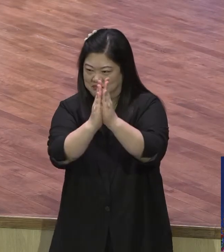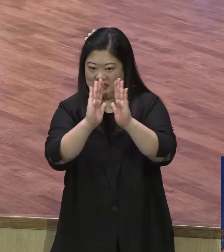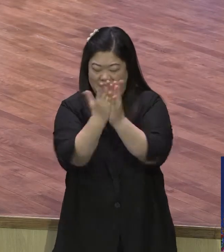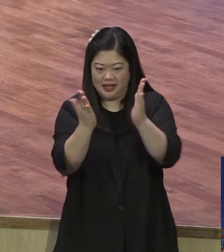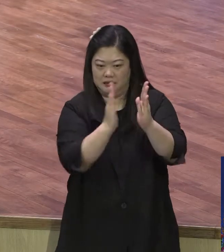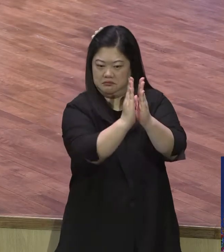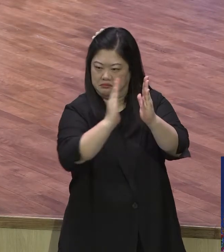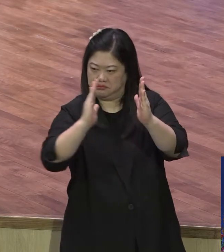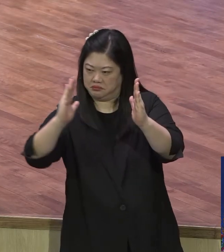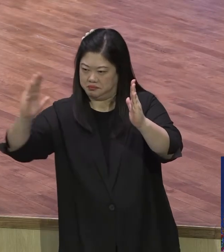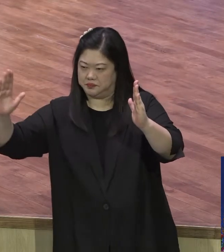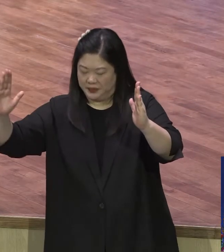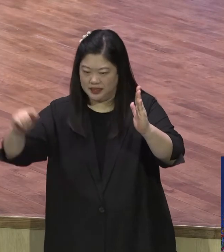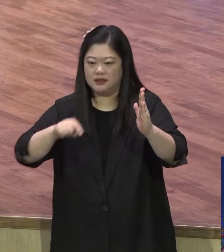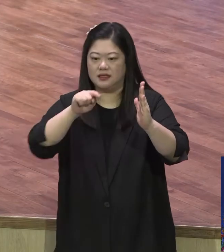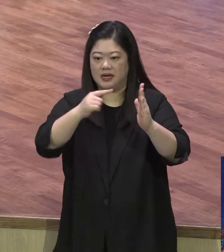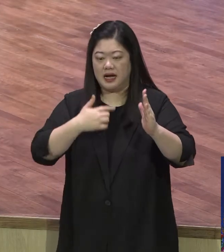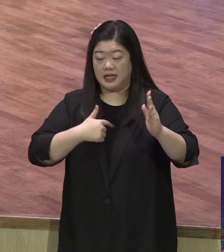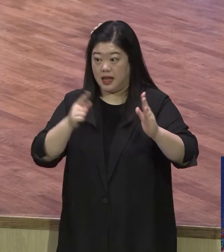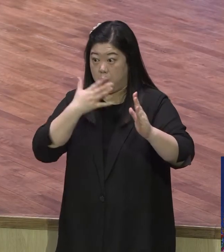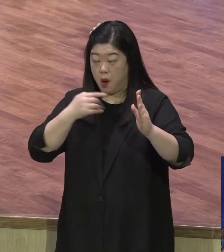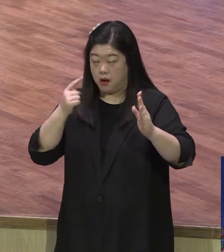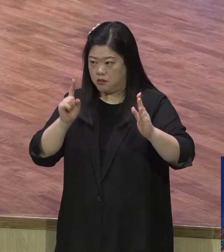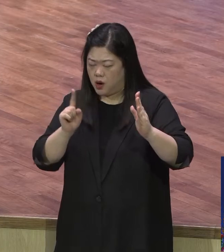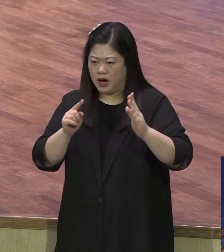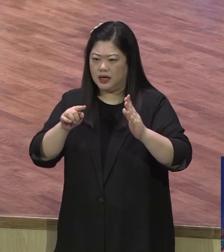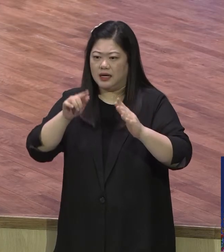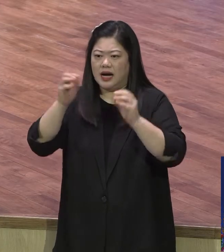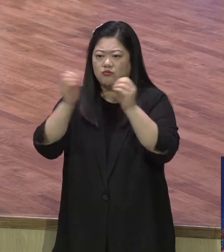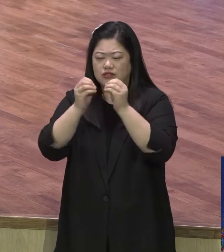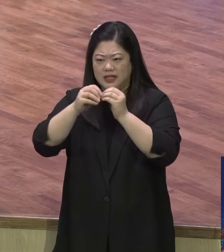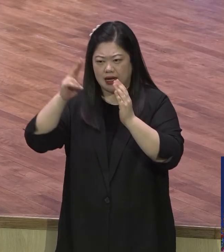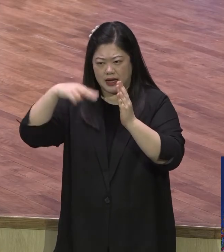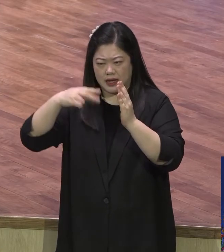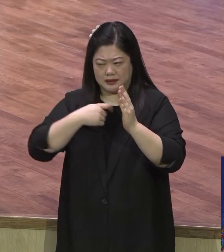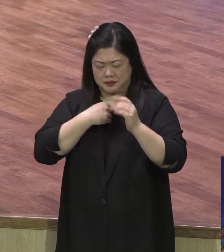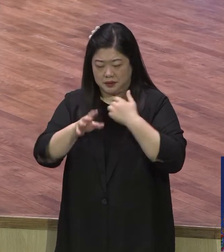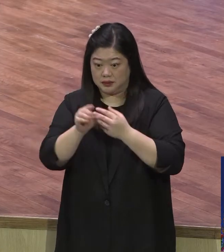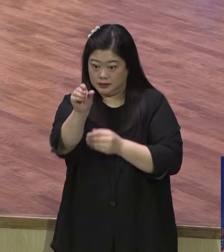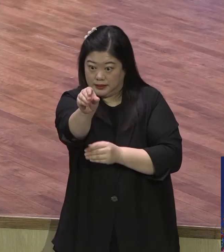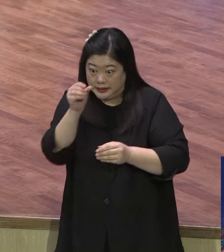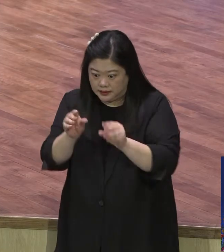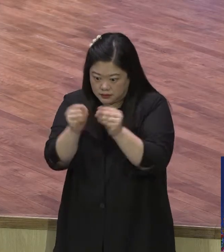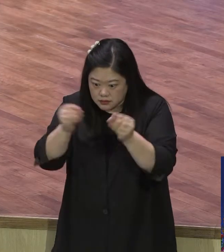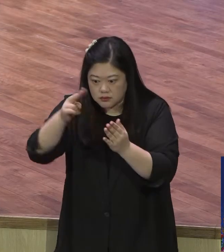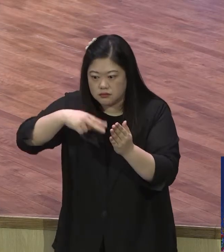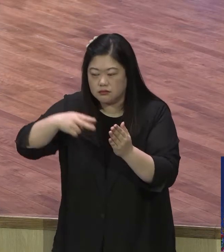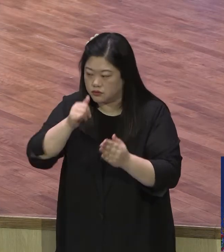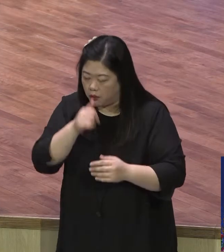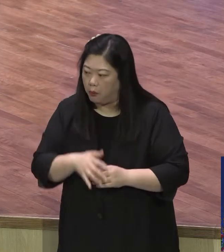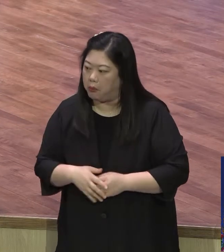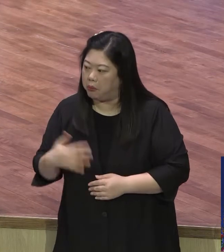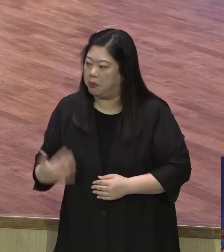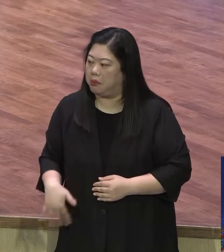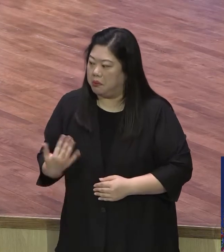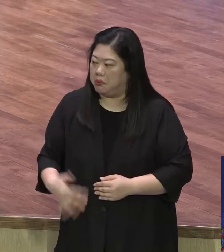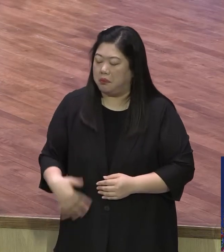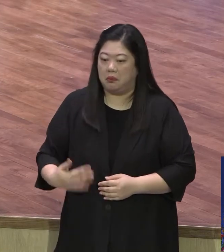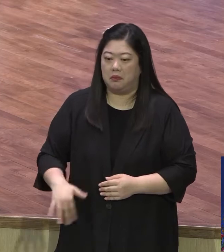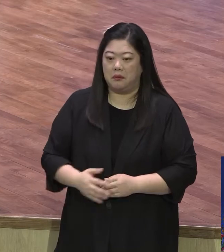코팅 해가지고 골골이 딱 끼워가지고 마르크 닳토록 해보려고 여러분도 그리 딱딱딱 정리해